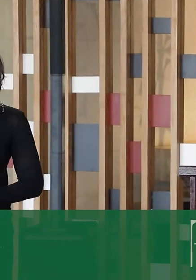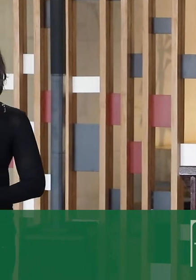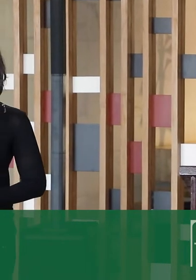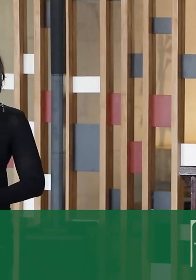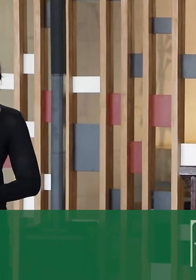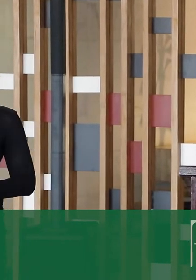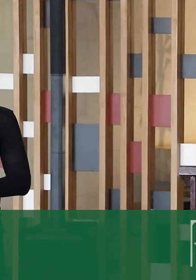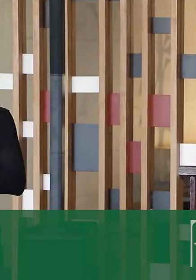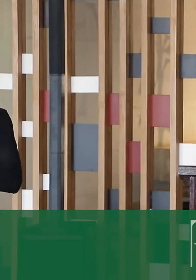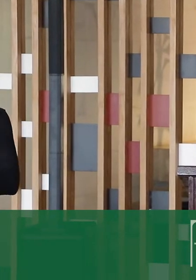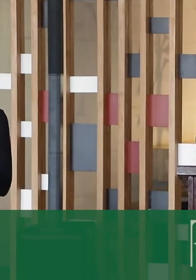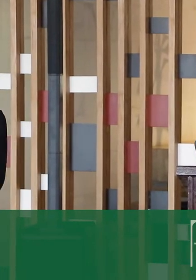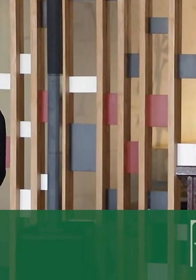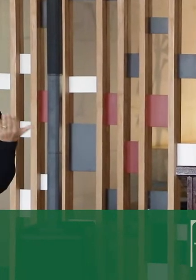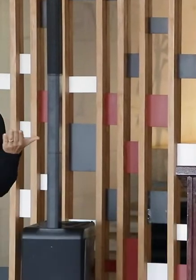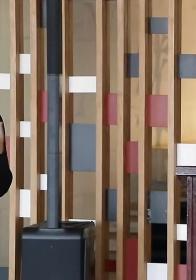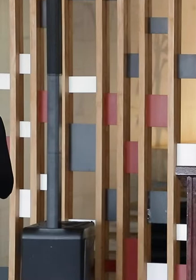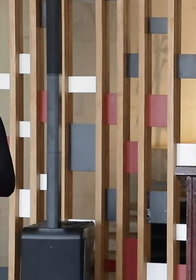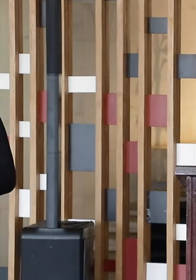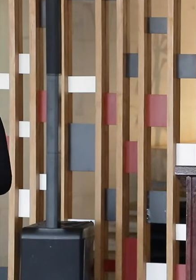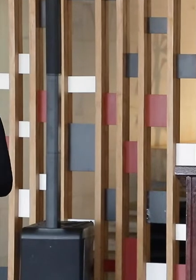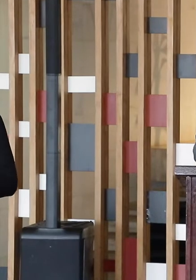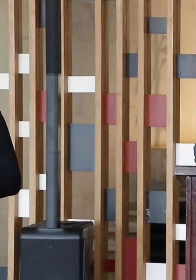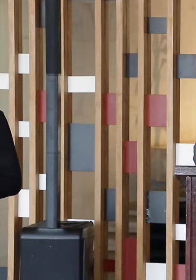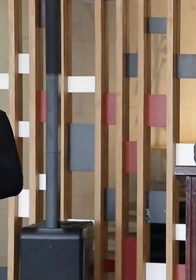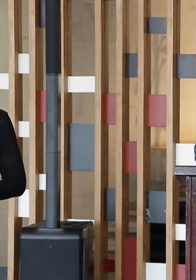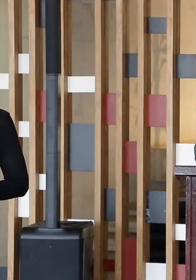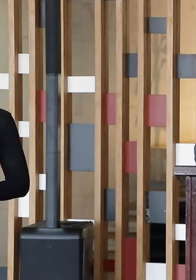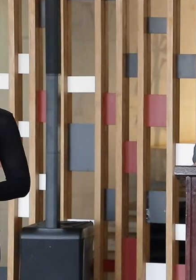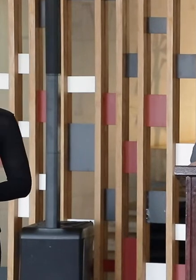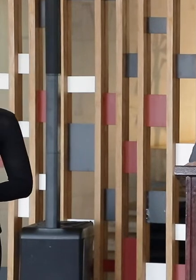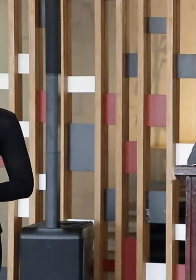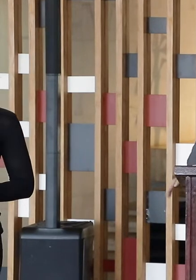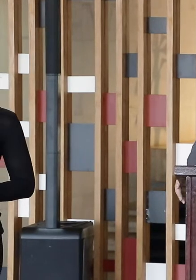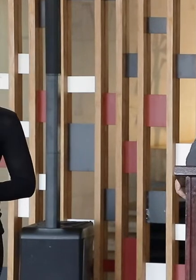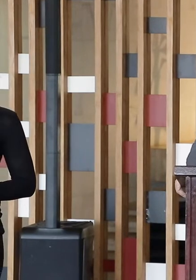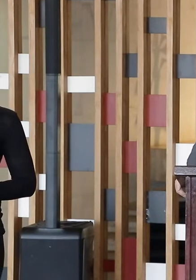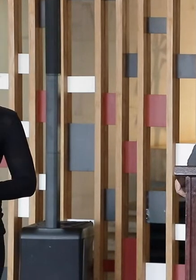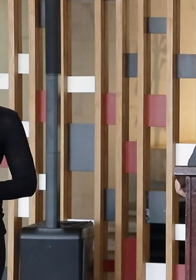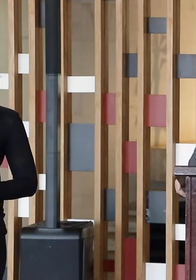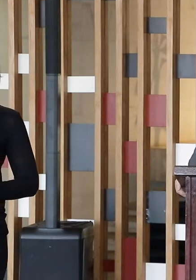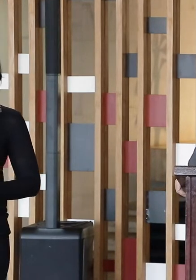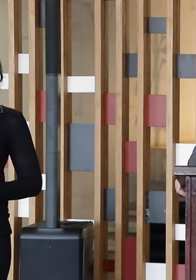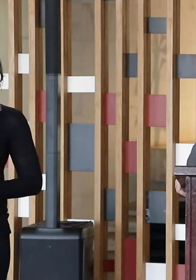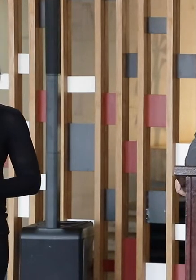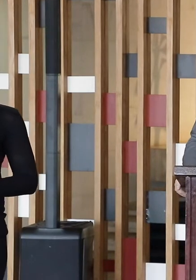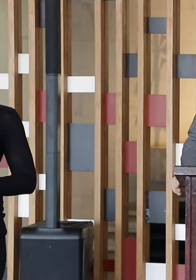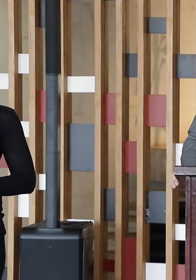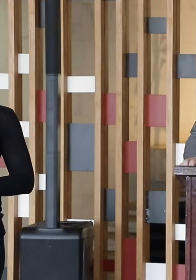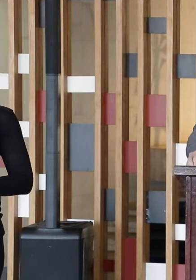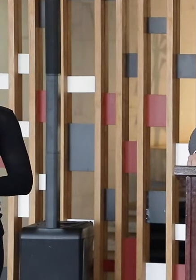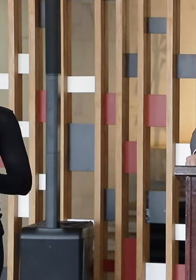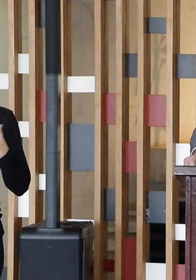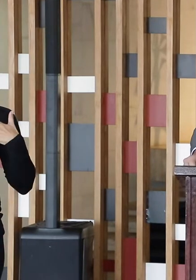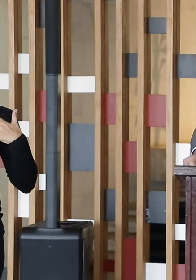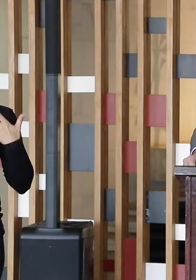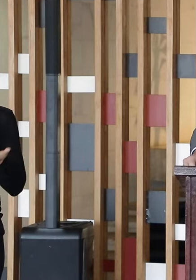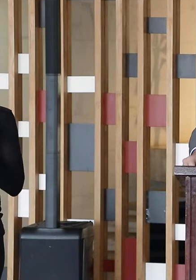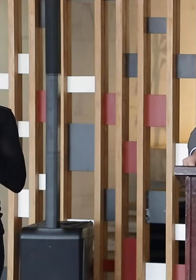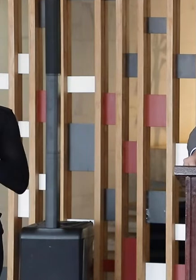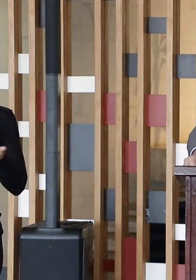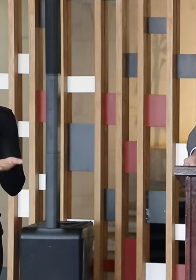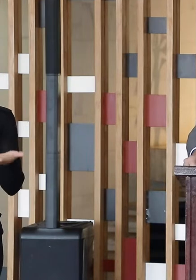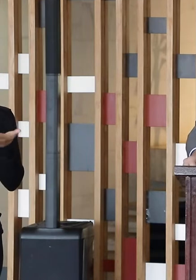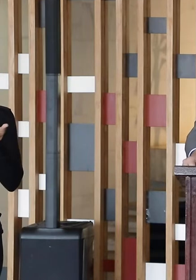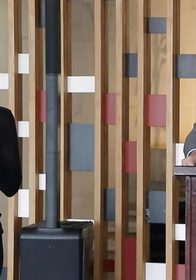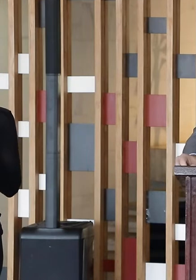Muito boa tarde a todos. Eu tenho aqui a alegria hoje de